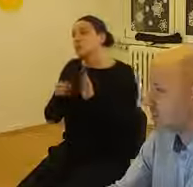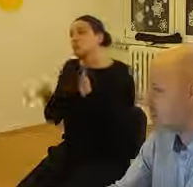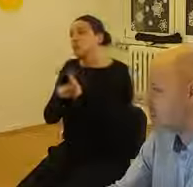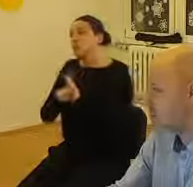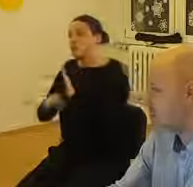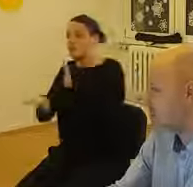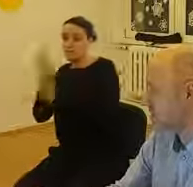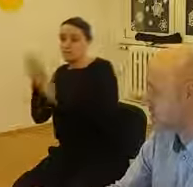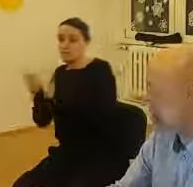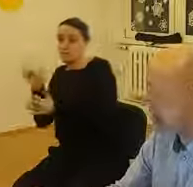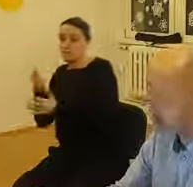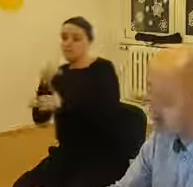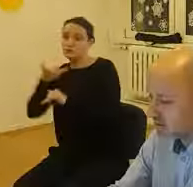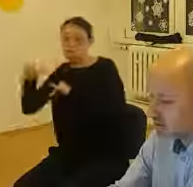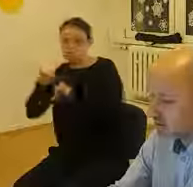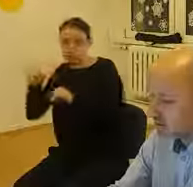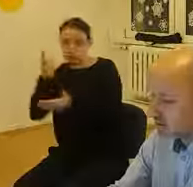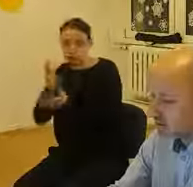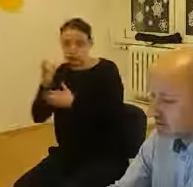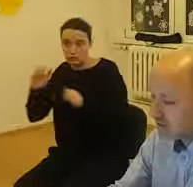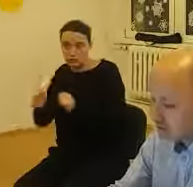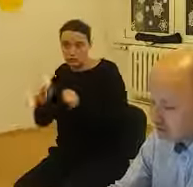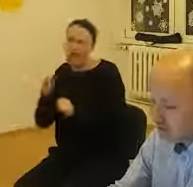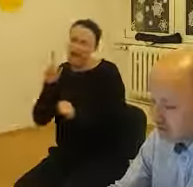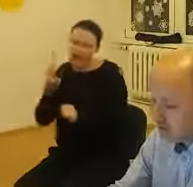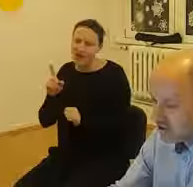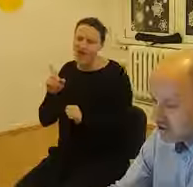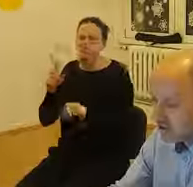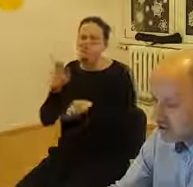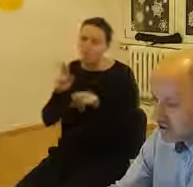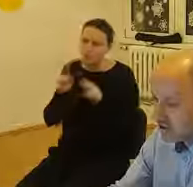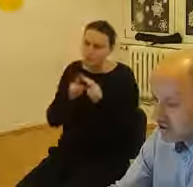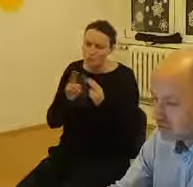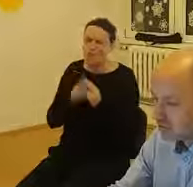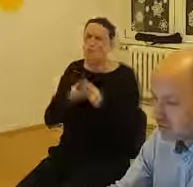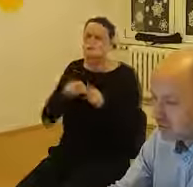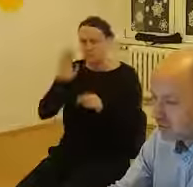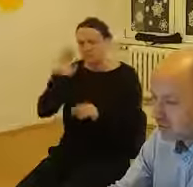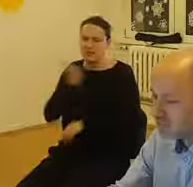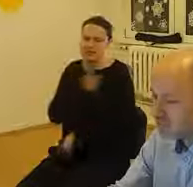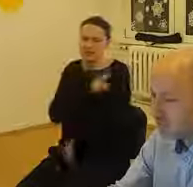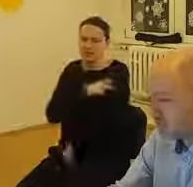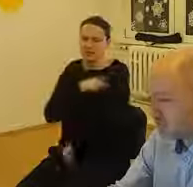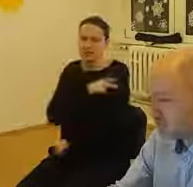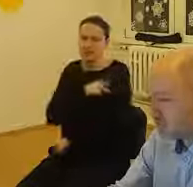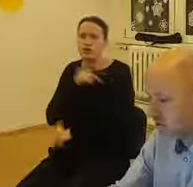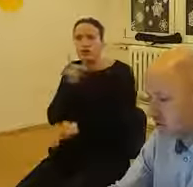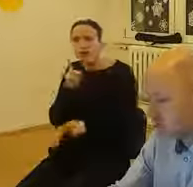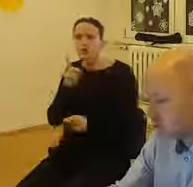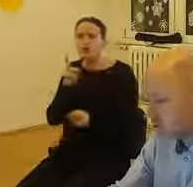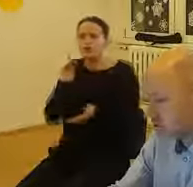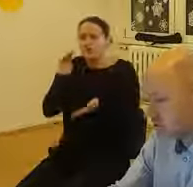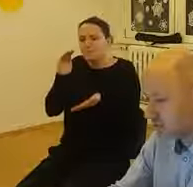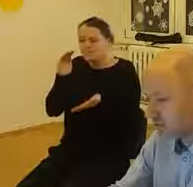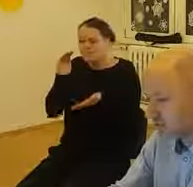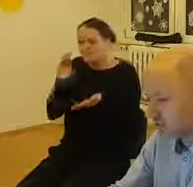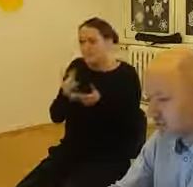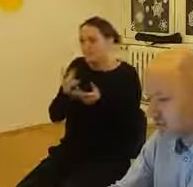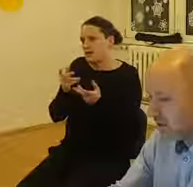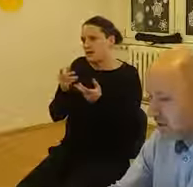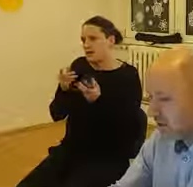działa tylko Zarząd Rady Dzielnicy, to ustaliliśmy, że jednak będziemy te dyżury kontynuowali, ale już trochę w zmniejszonych